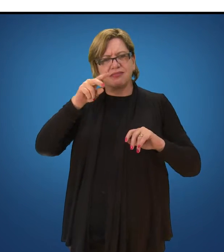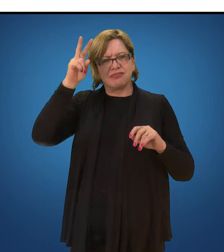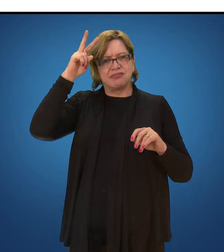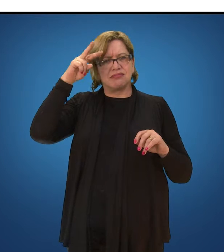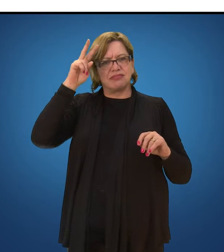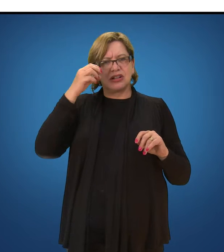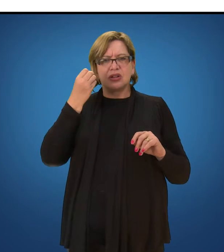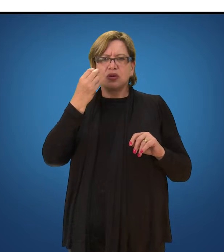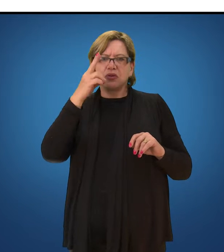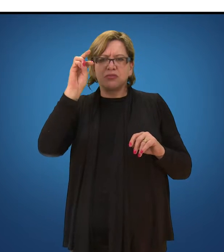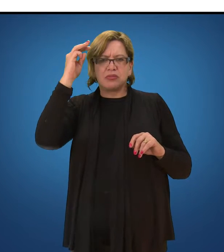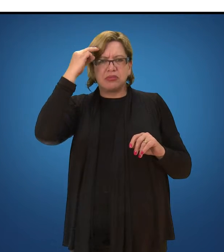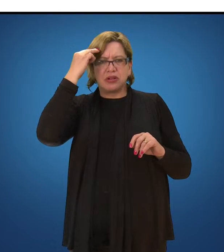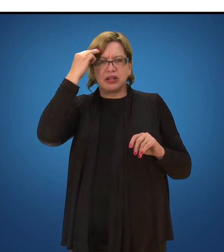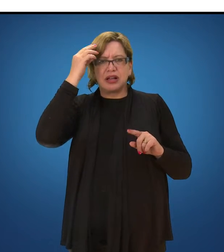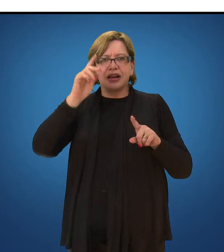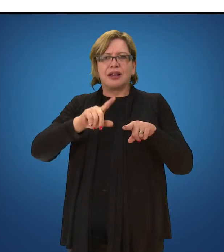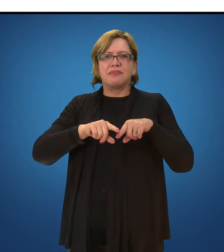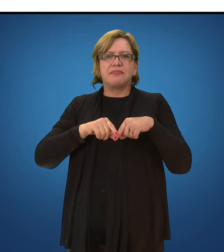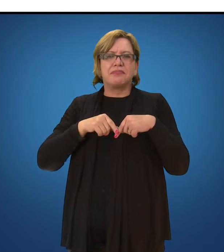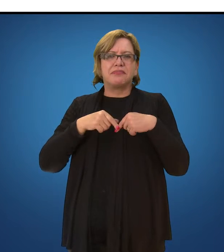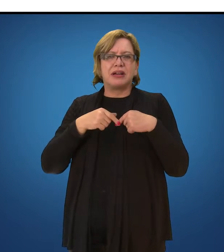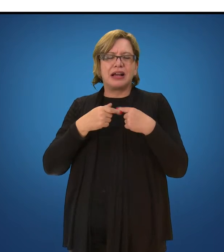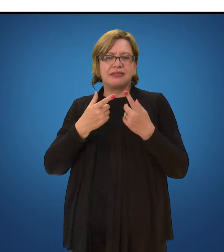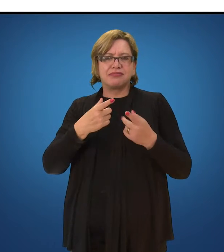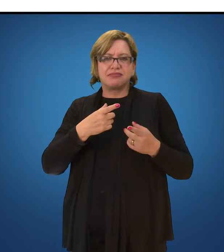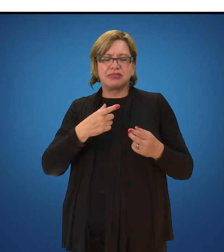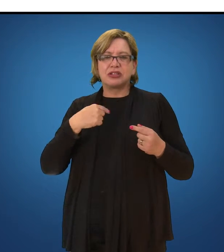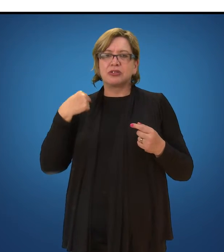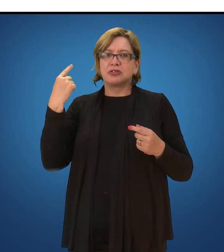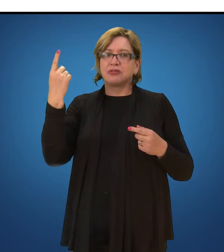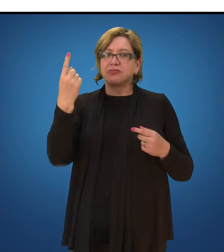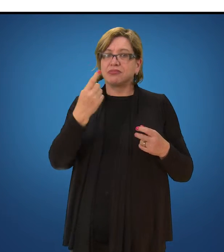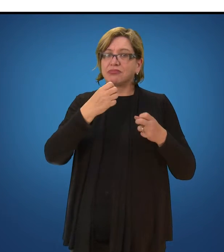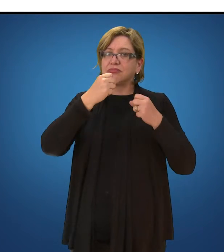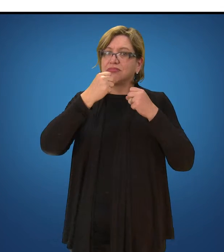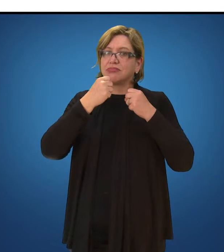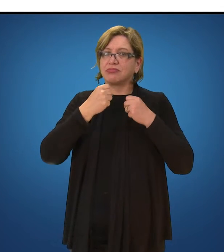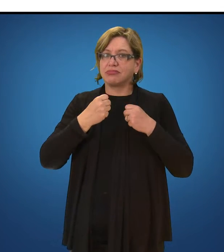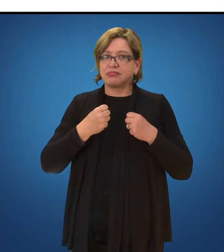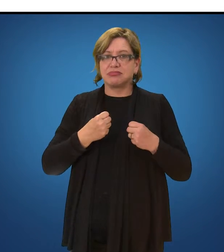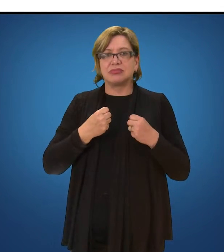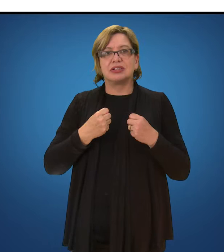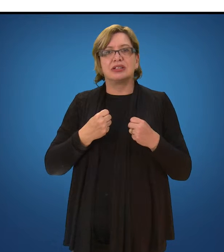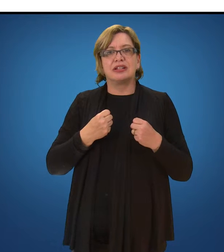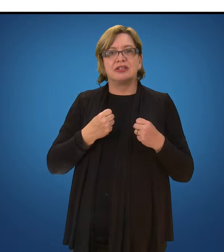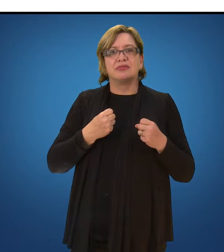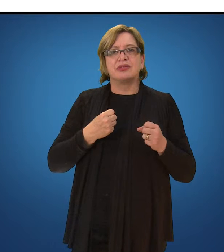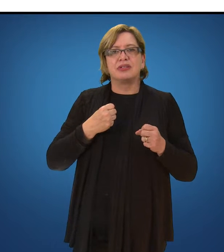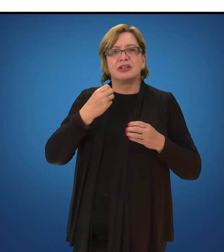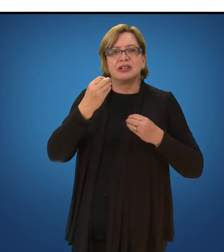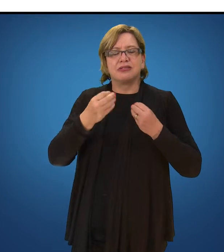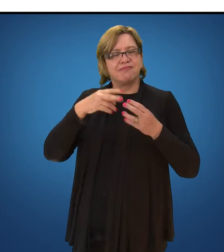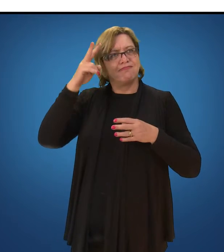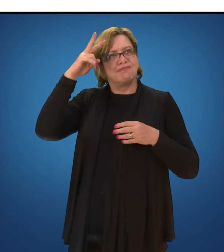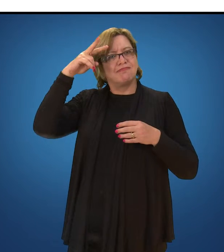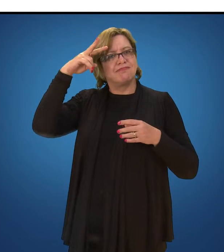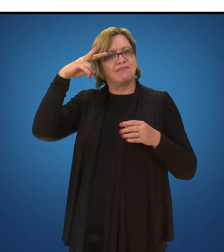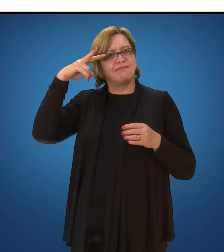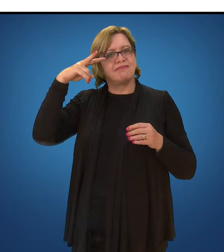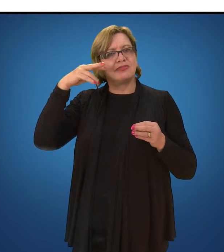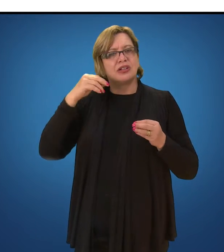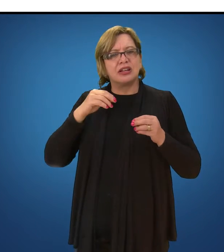ou a memória em si, mas é nós sermos capazes de, através das nossas memórias e lembranças,